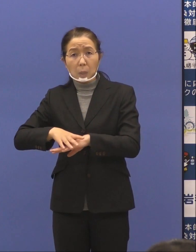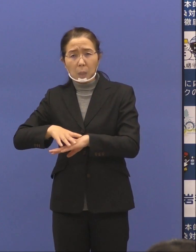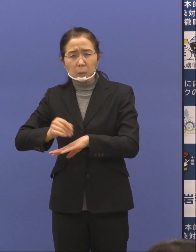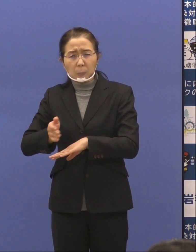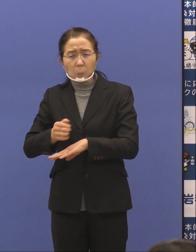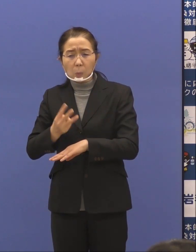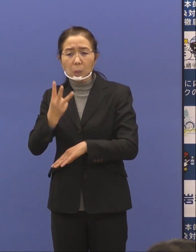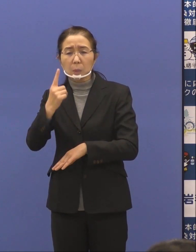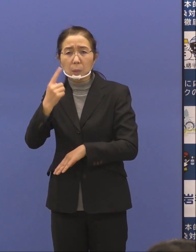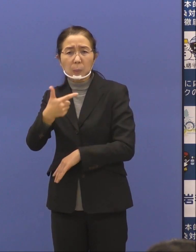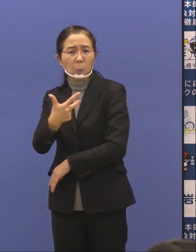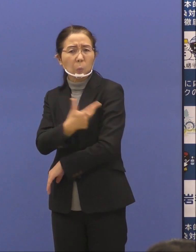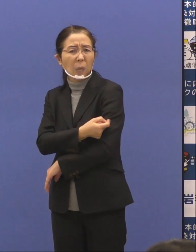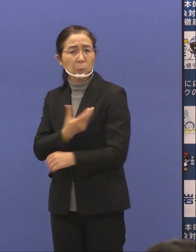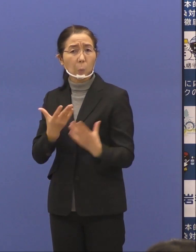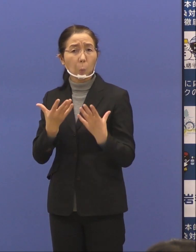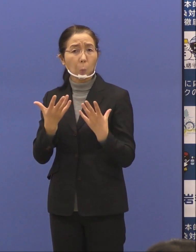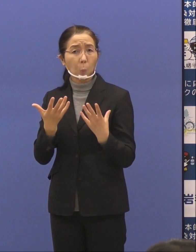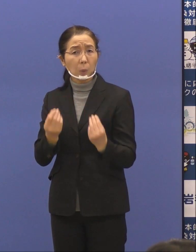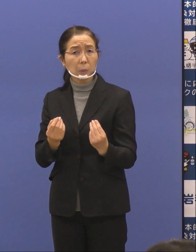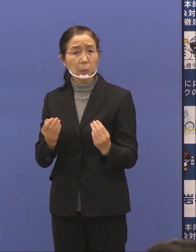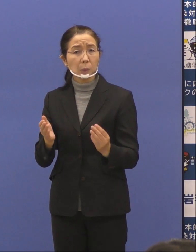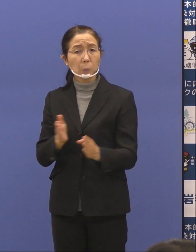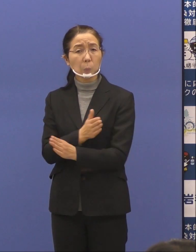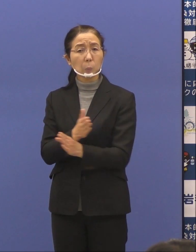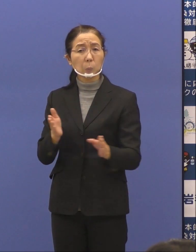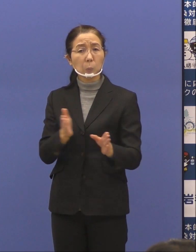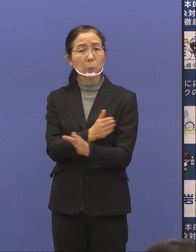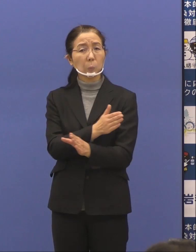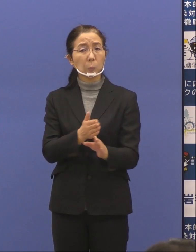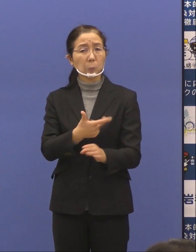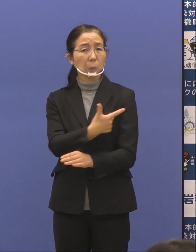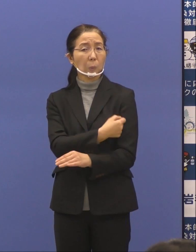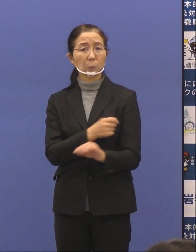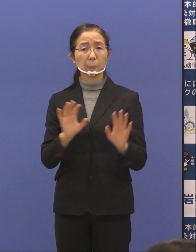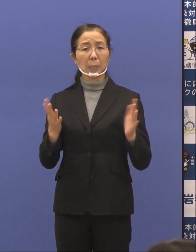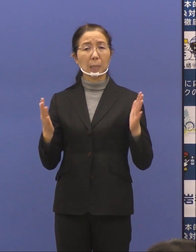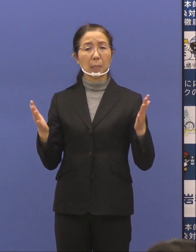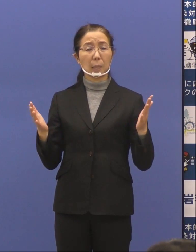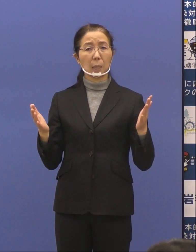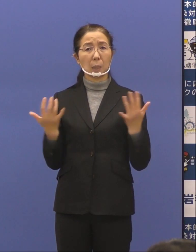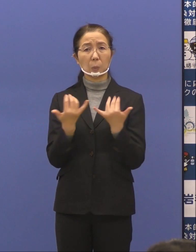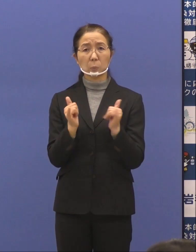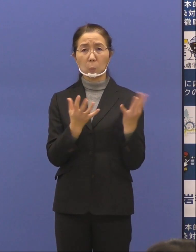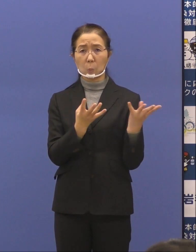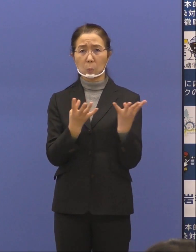3回目のワクチンを打ち、その後打ってない方が多いと思うんですけれども、